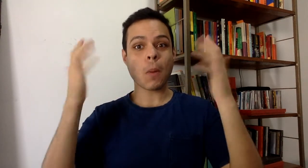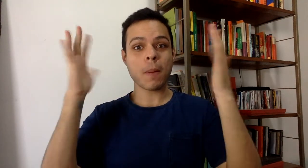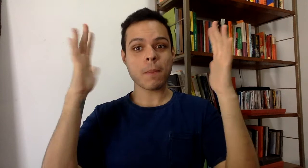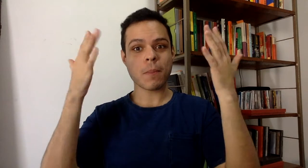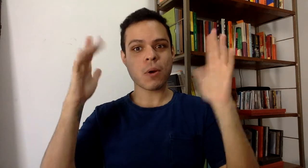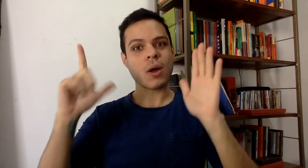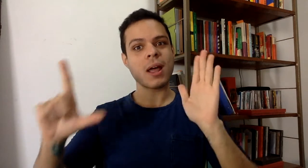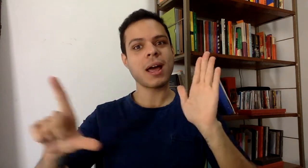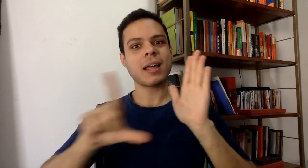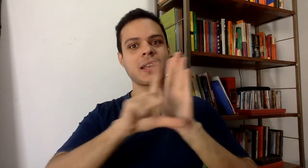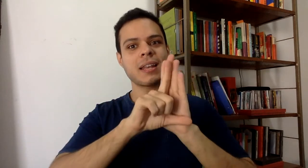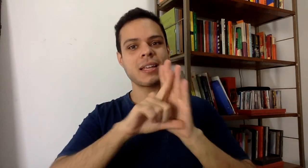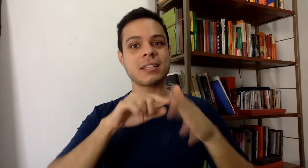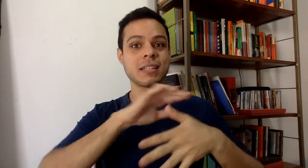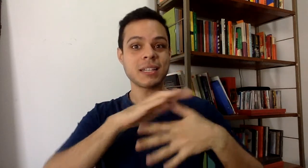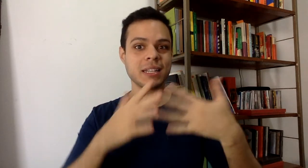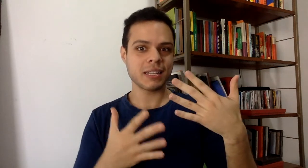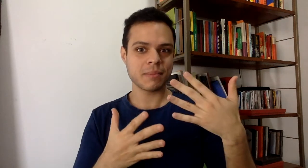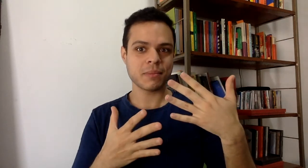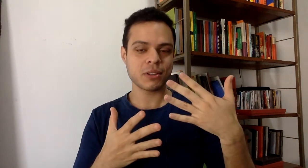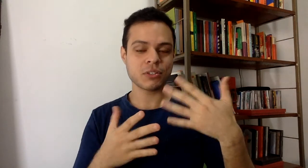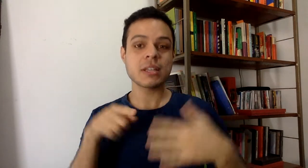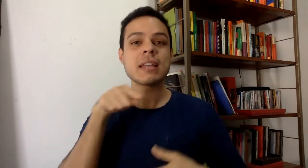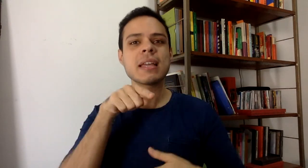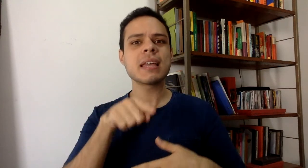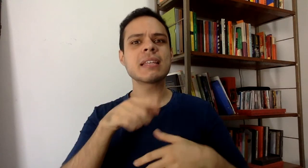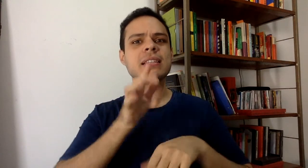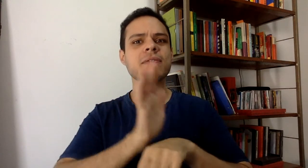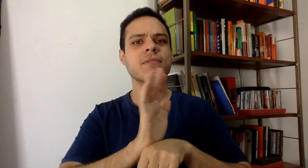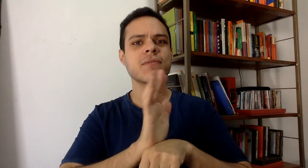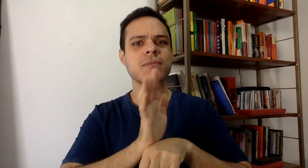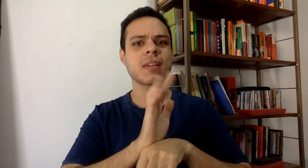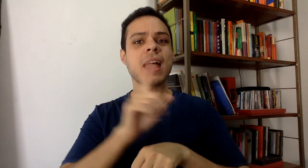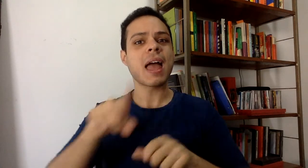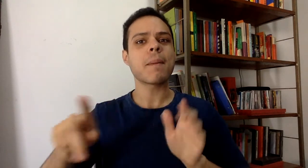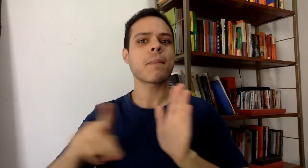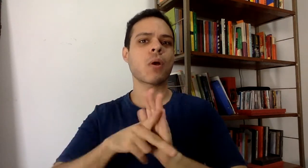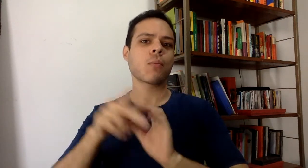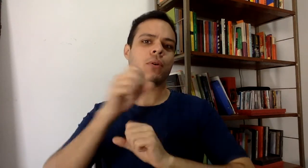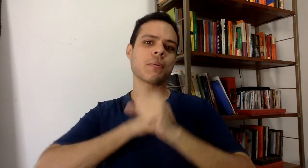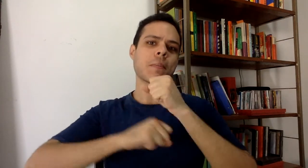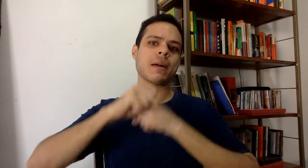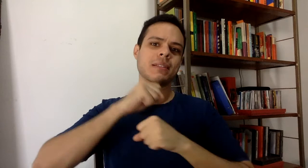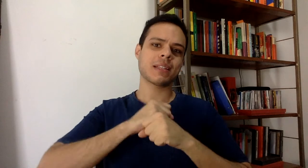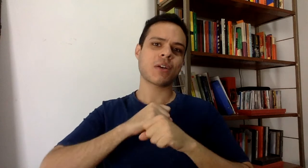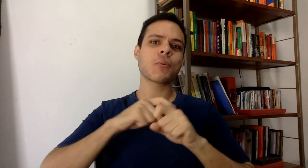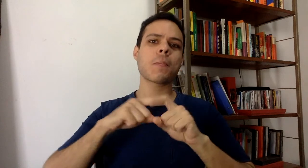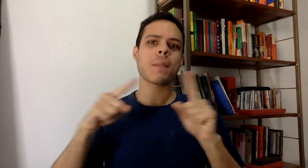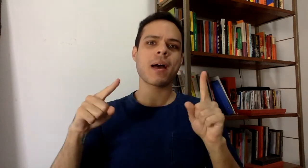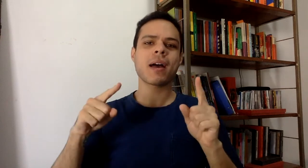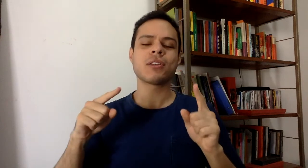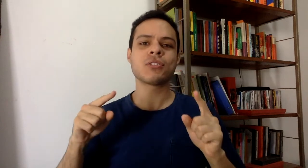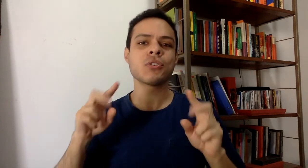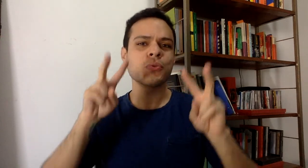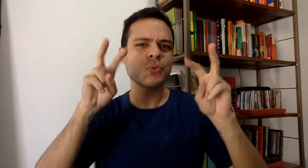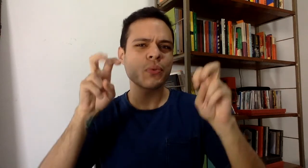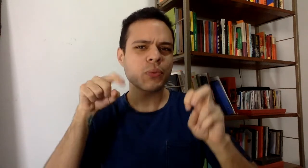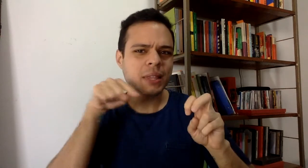de comemoração à Lei de Libras. Esse vídeo é do ano passado, mas